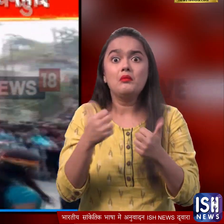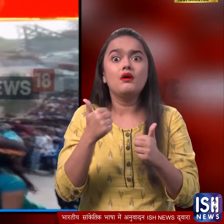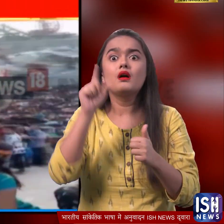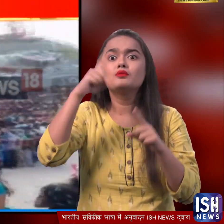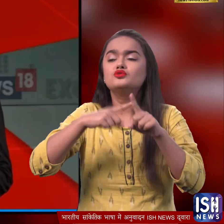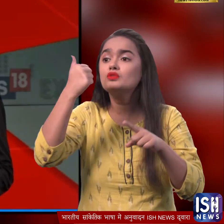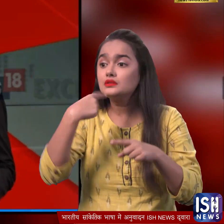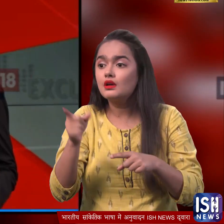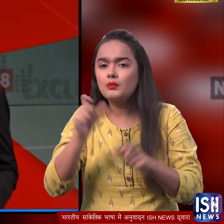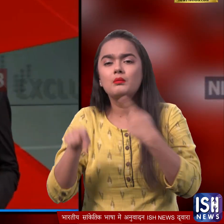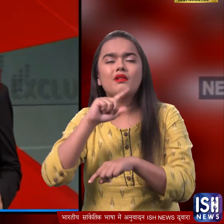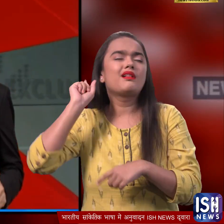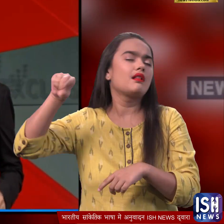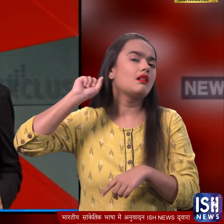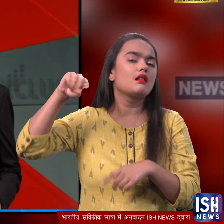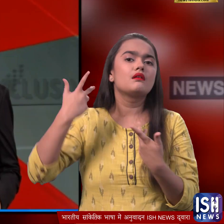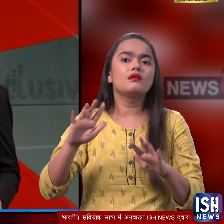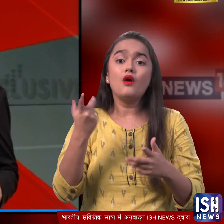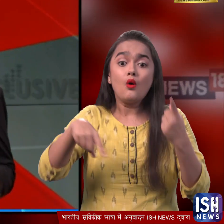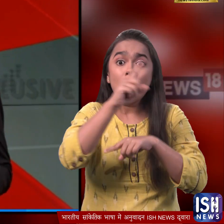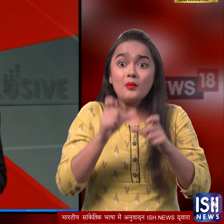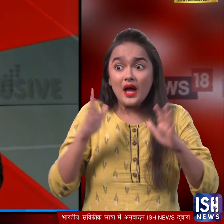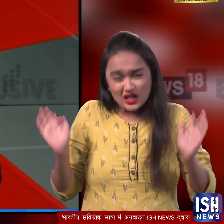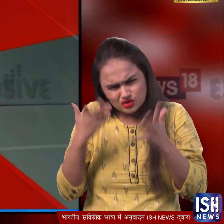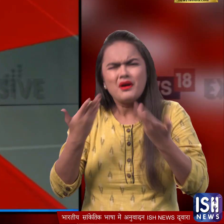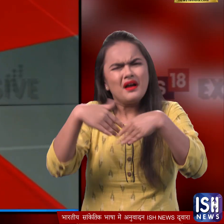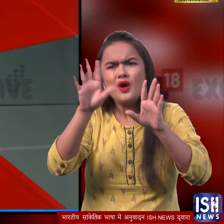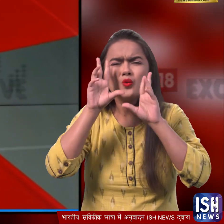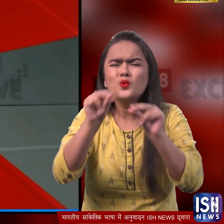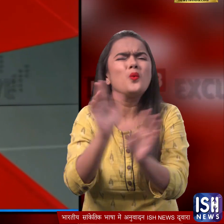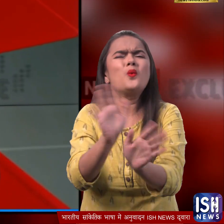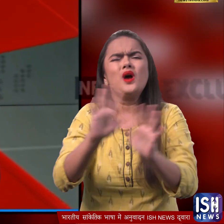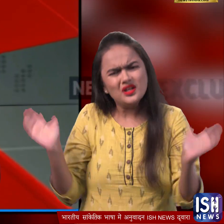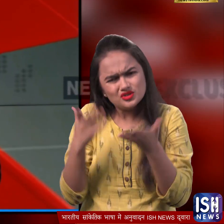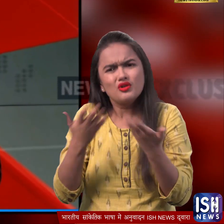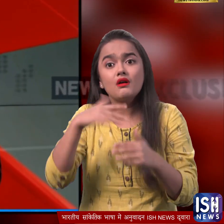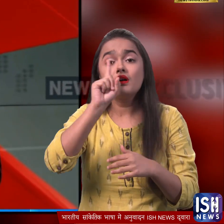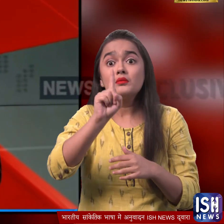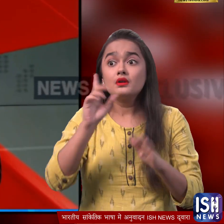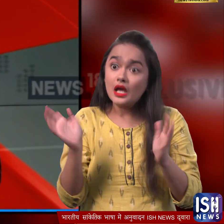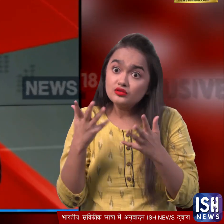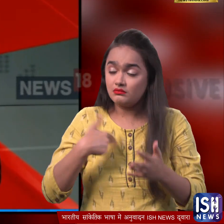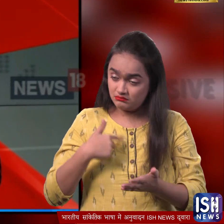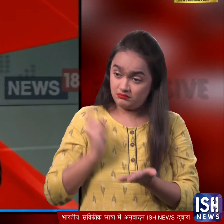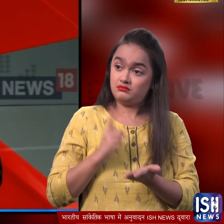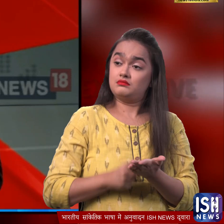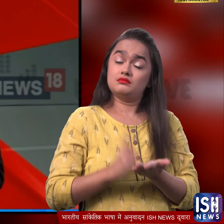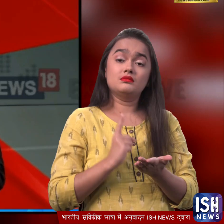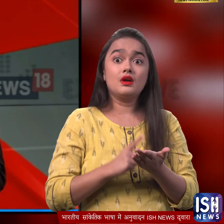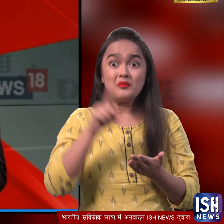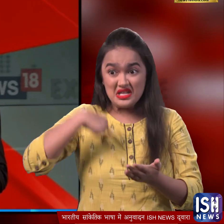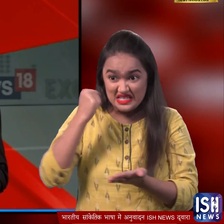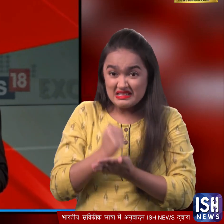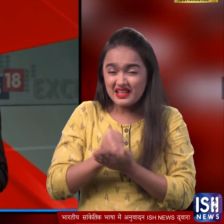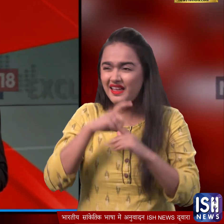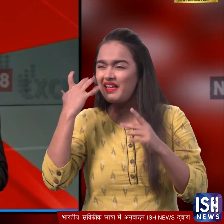ही नजर आई। सौभाग्य की बात यह कि त्योहार मनाने में दिक्कत नहीं है, लेकिन त्योहार के नाम पर मनमानी हम सबको बहुत दिक्कत में डाल